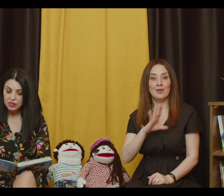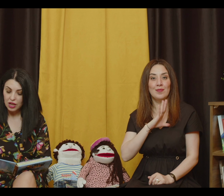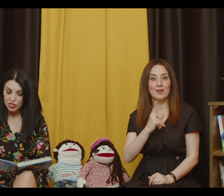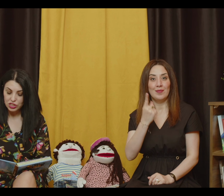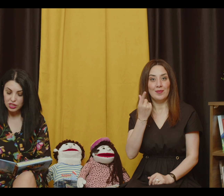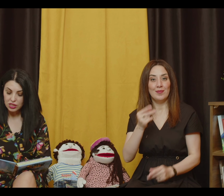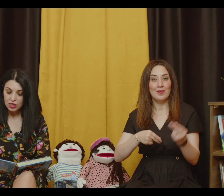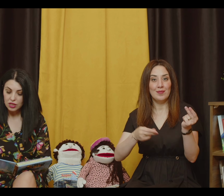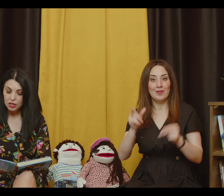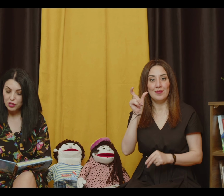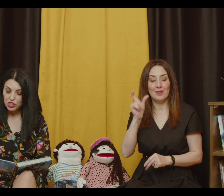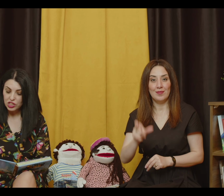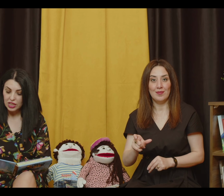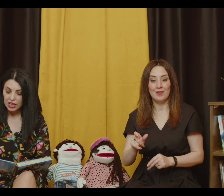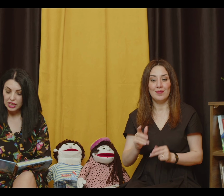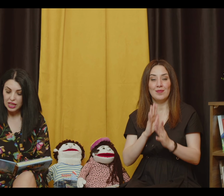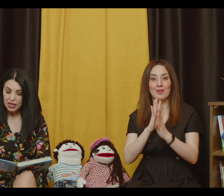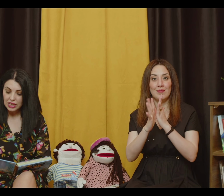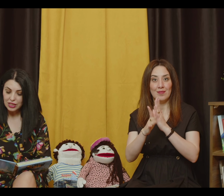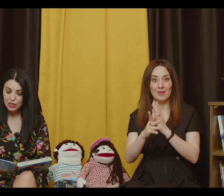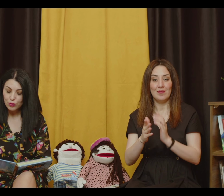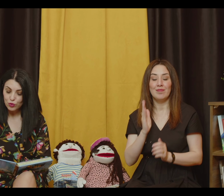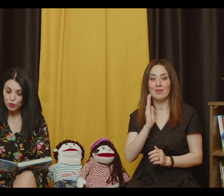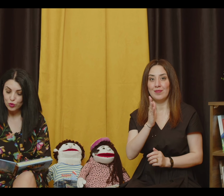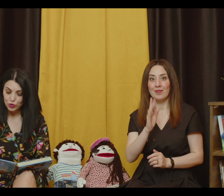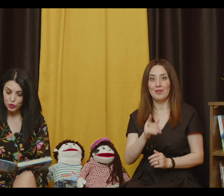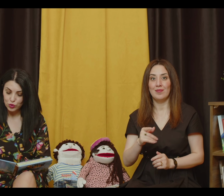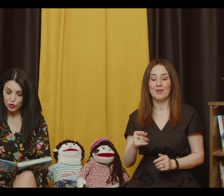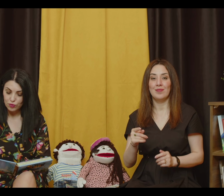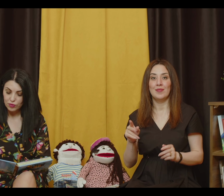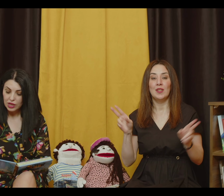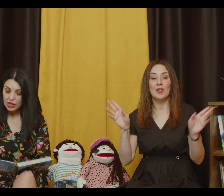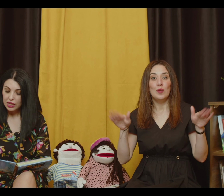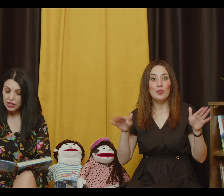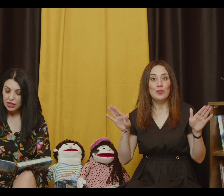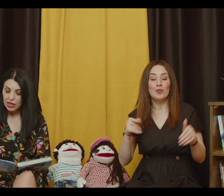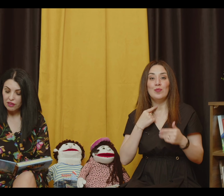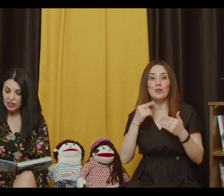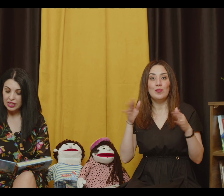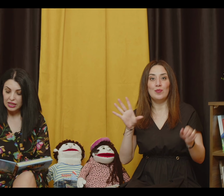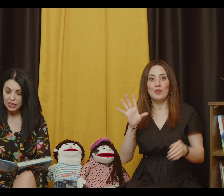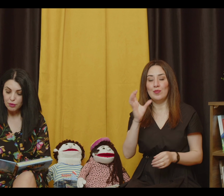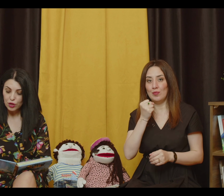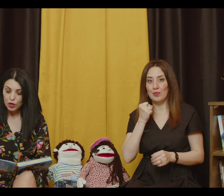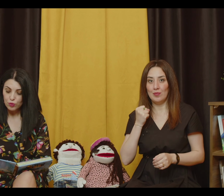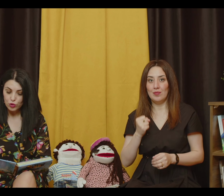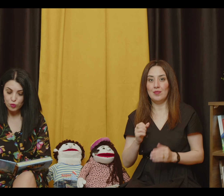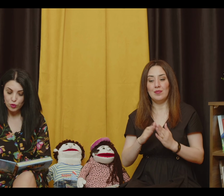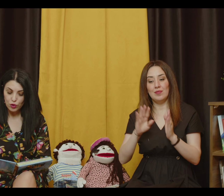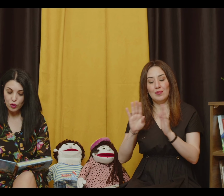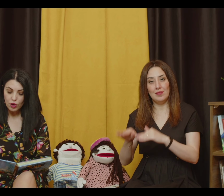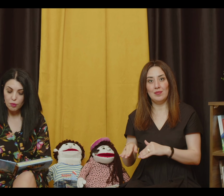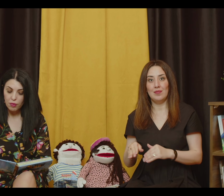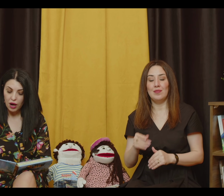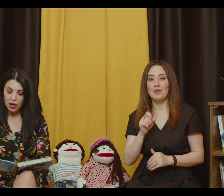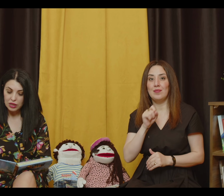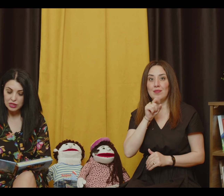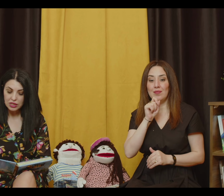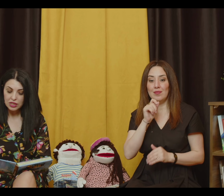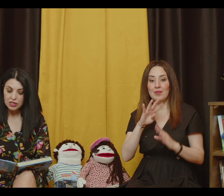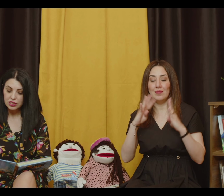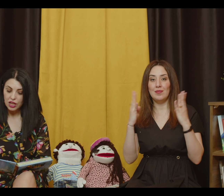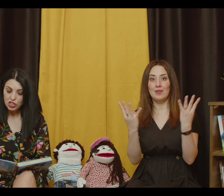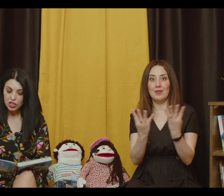Dövlətli bir tacir meşə ilə gedərkən bülbül tutdu. Evə gəlib bülbülü